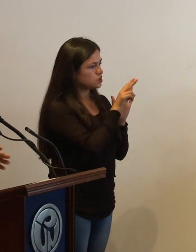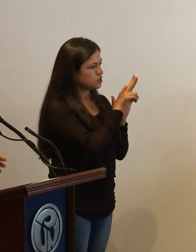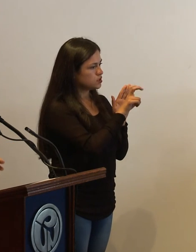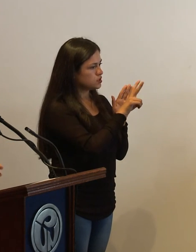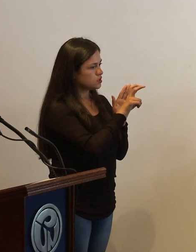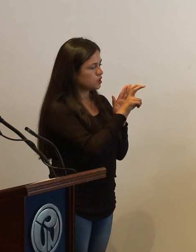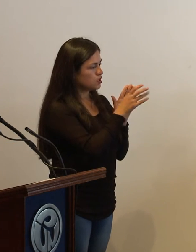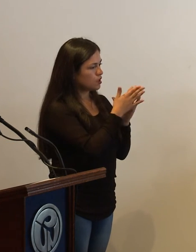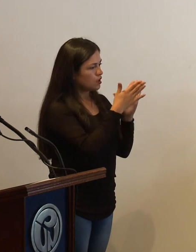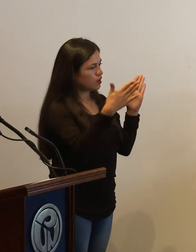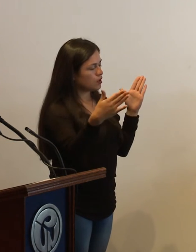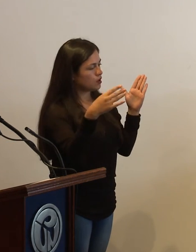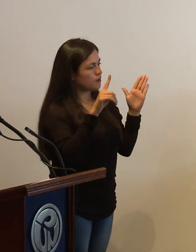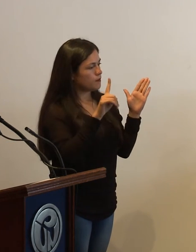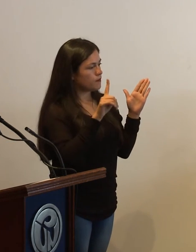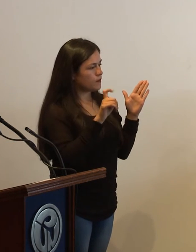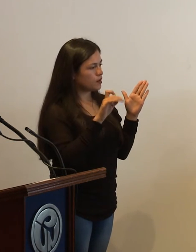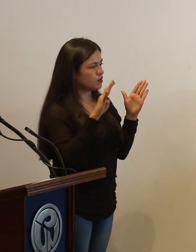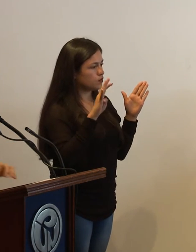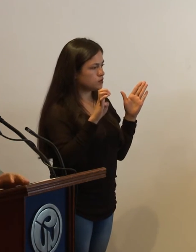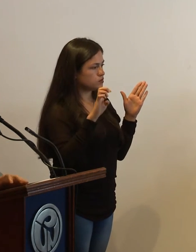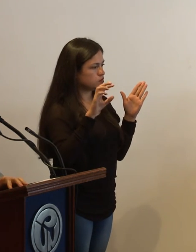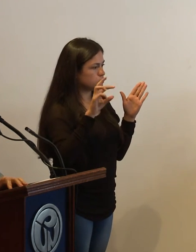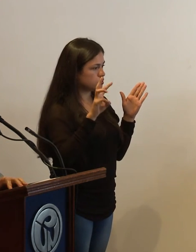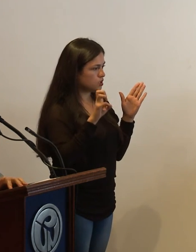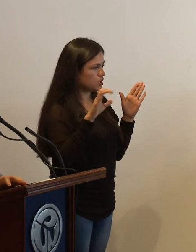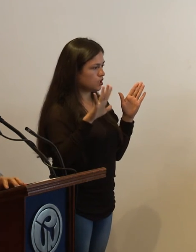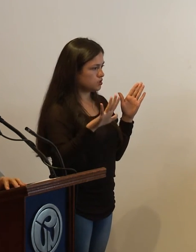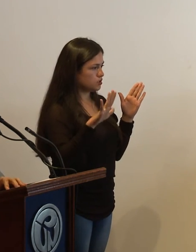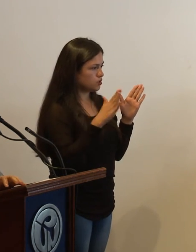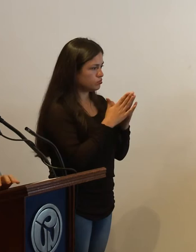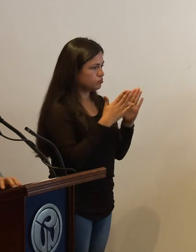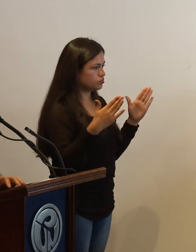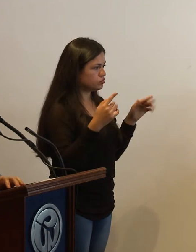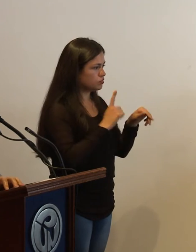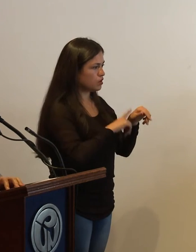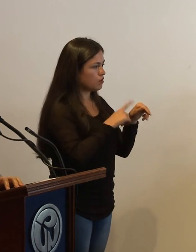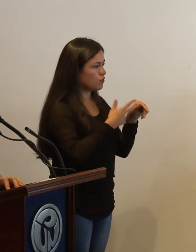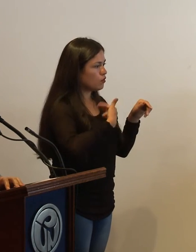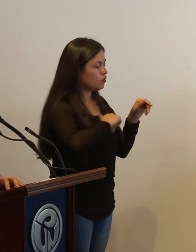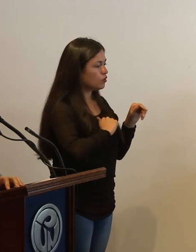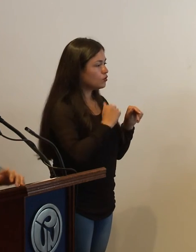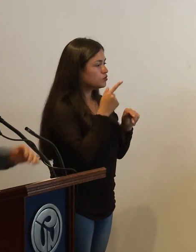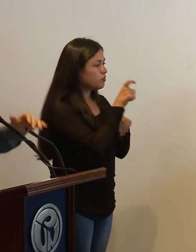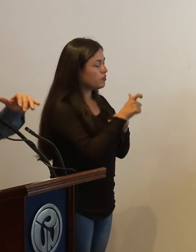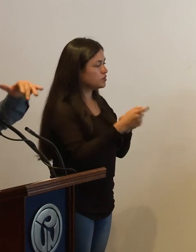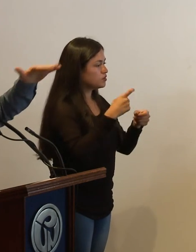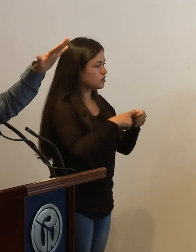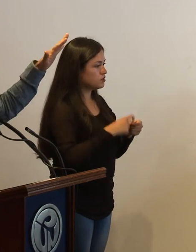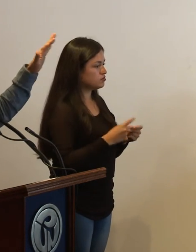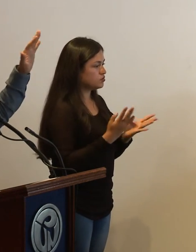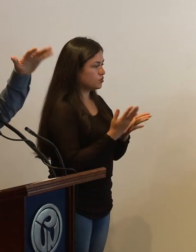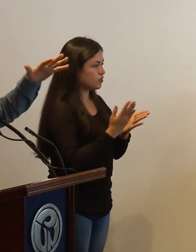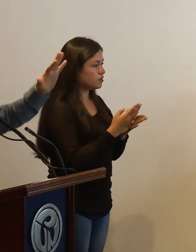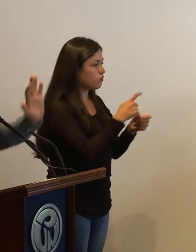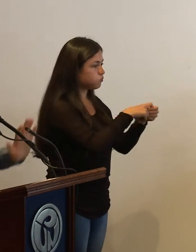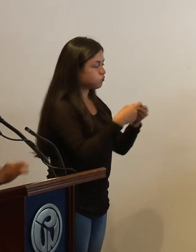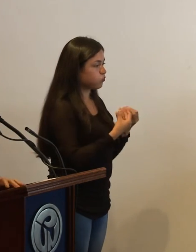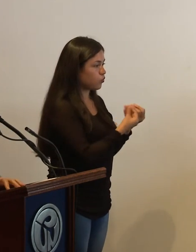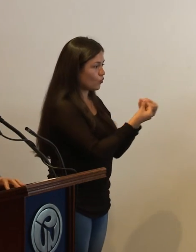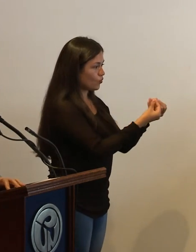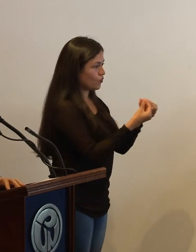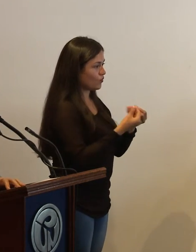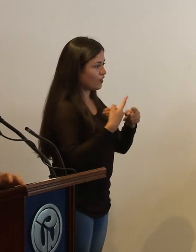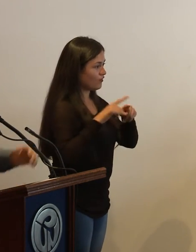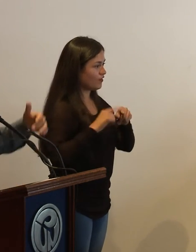87 y 95 más o menos, y ahí tuvimos unos egresados que además pertenecían a diferentes